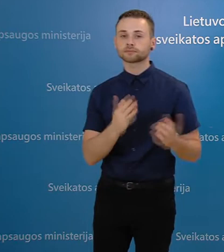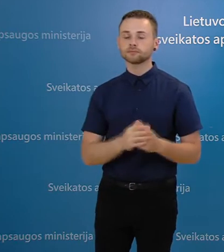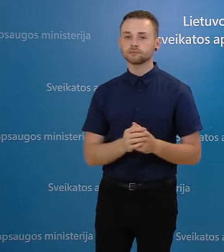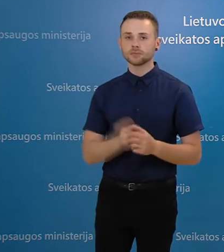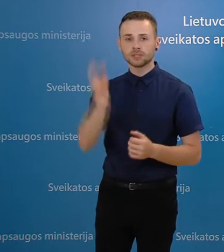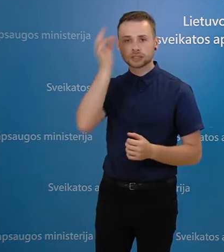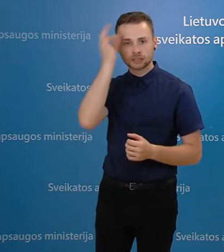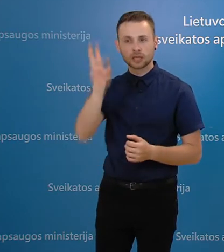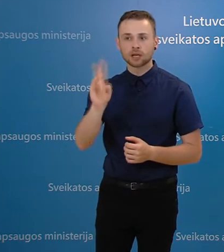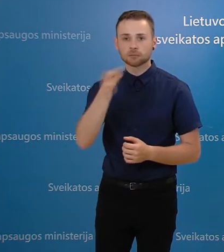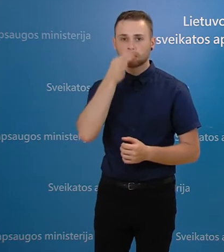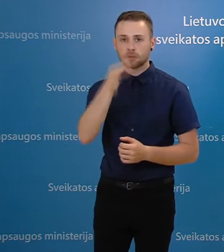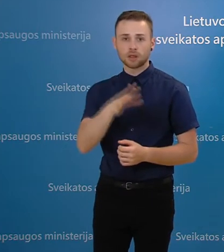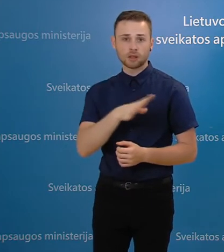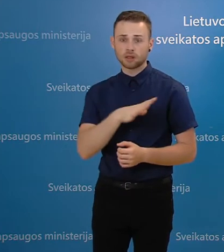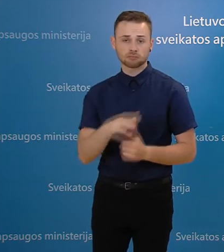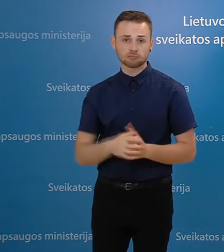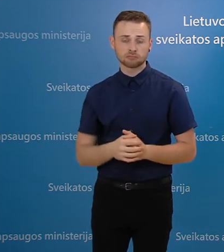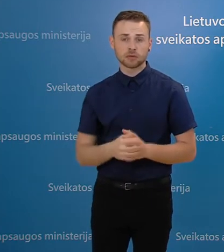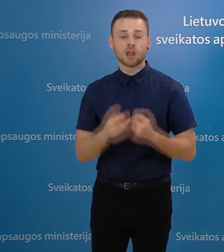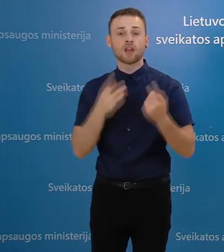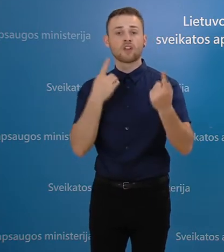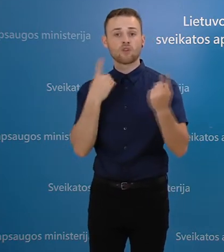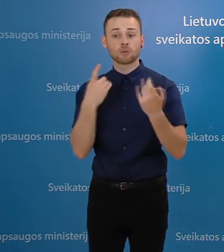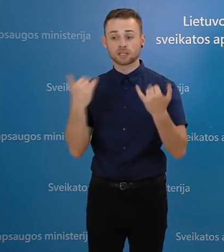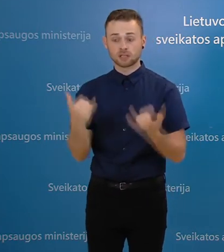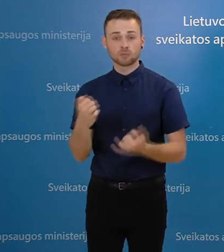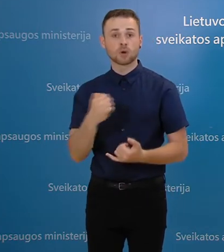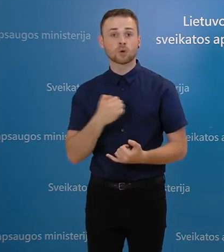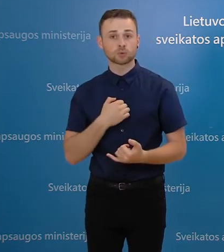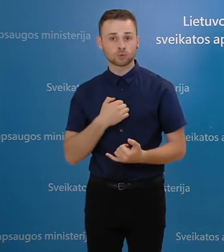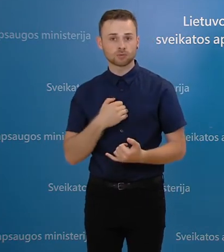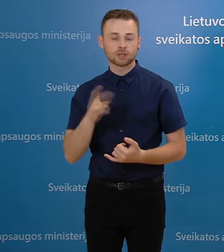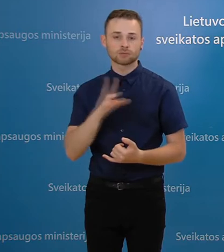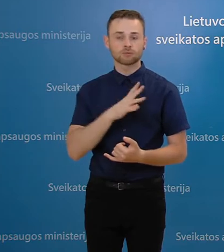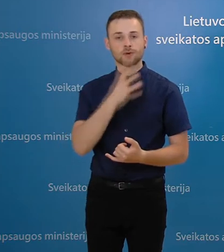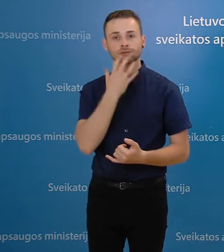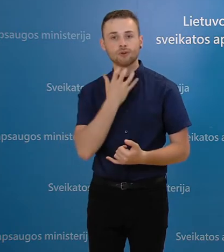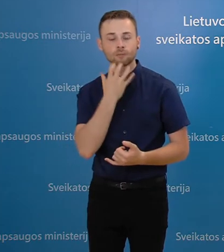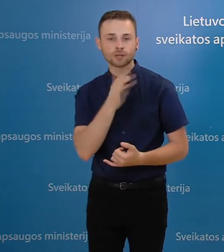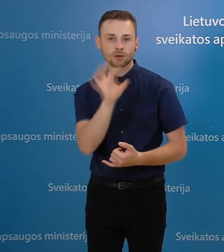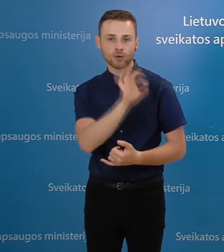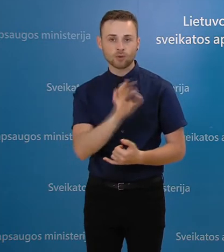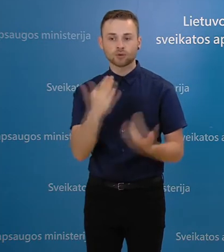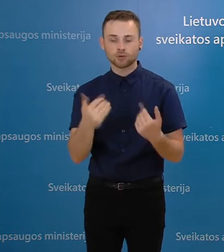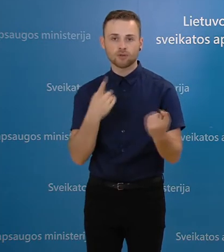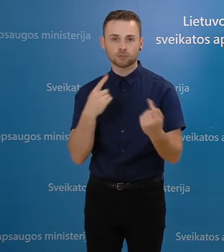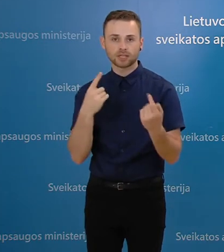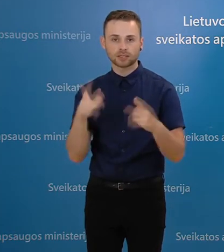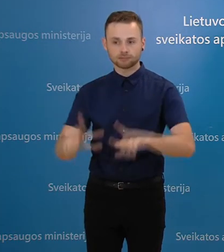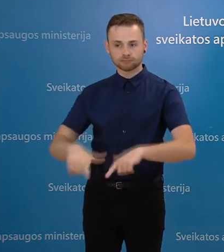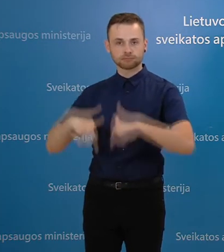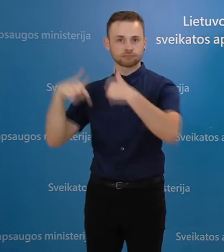tikrai nepaminėsiu, mes informaciją, kurią turim, kas domėjosi, esam perdavę. Šiandien dar